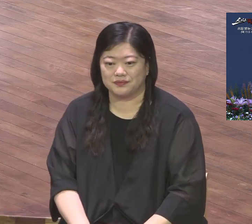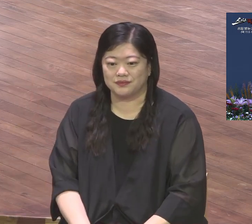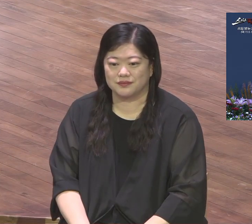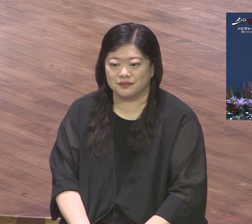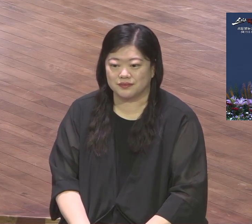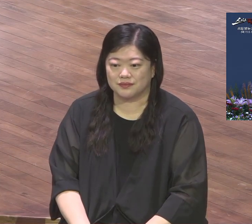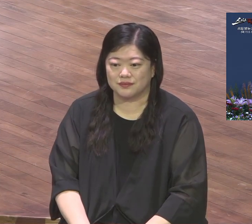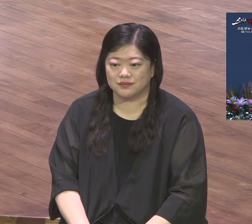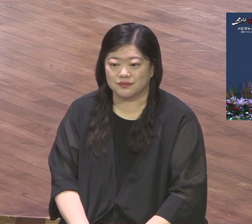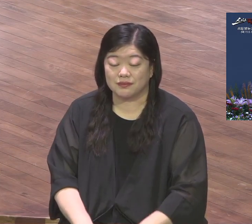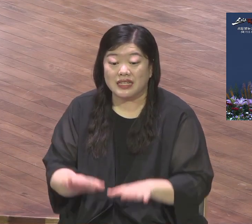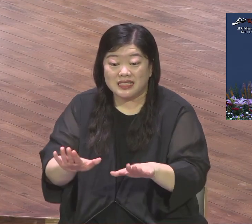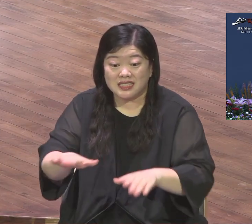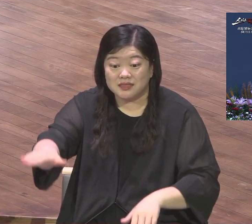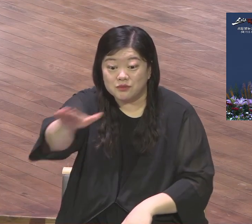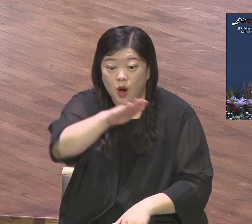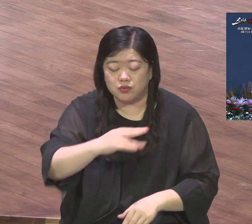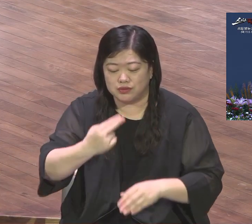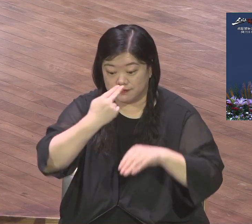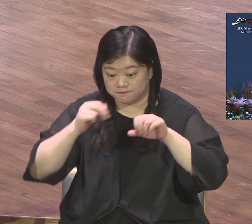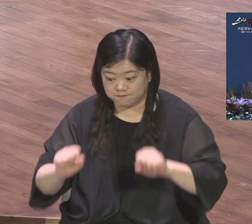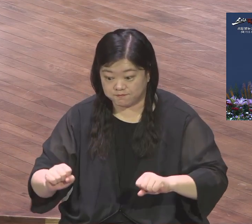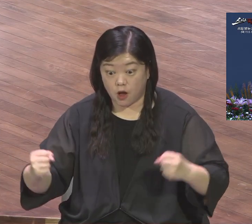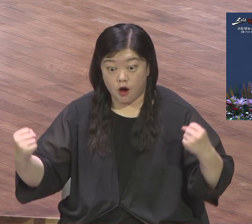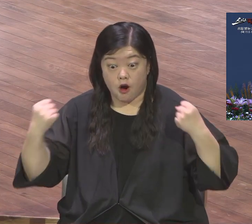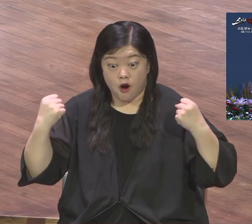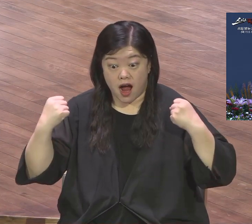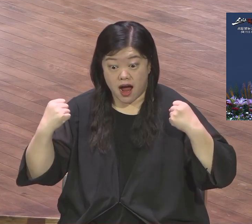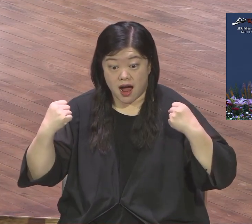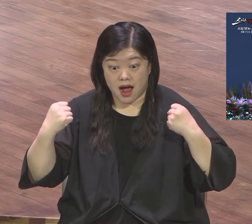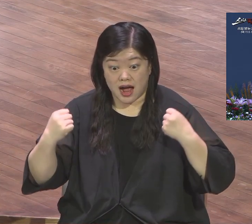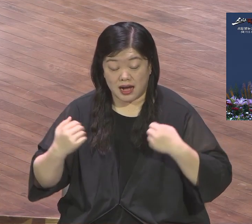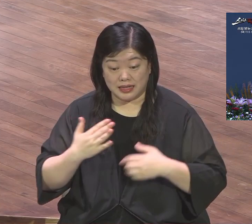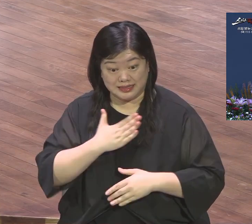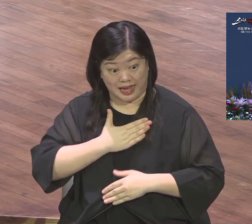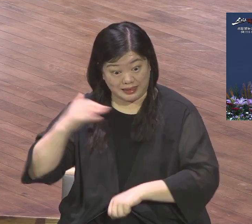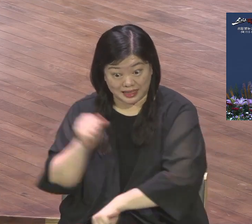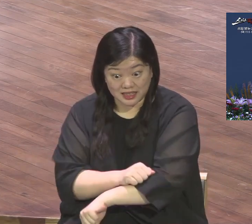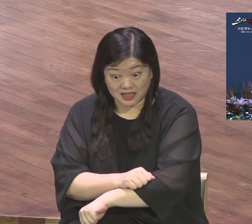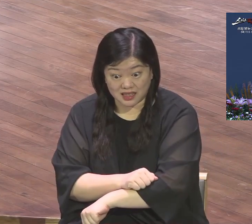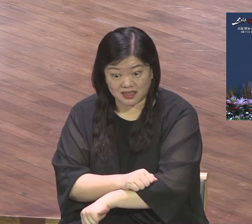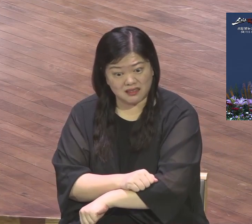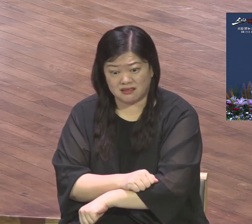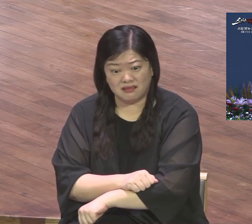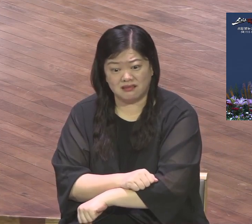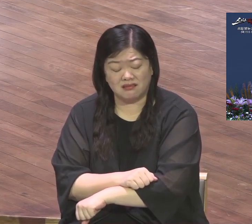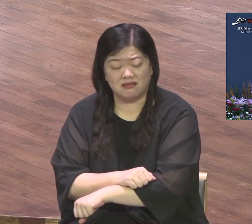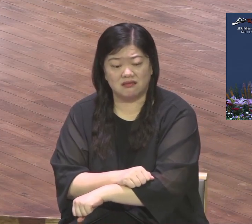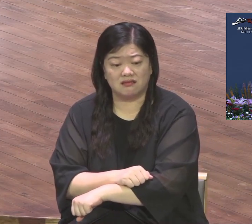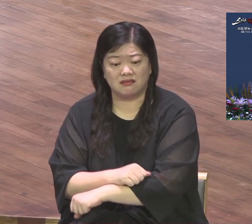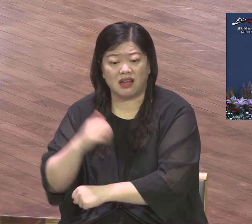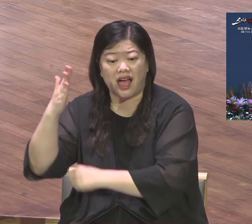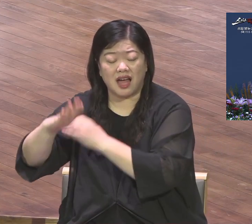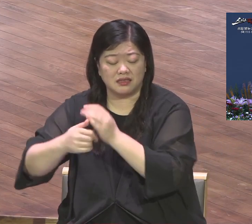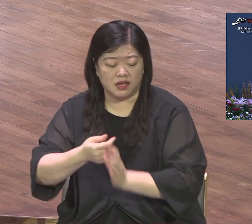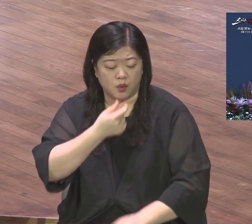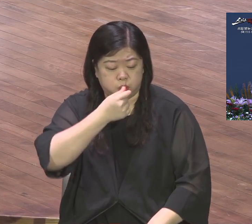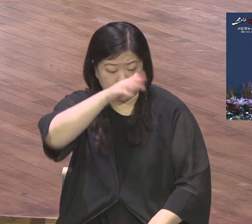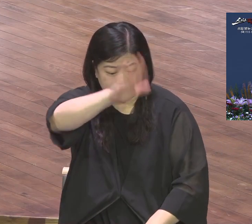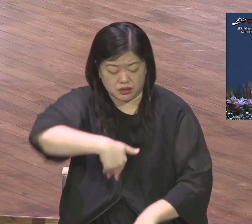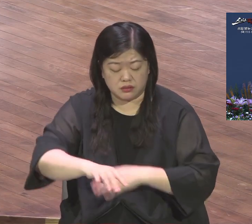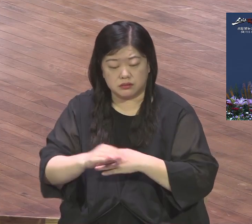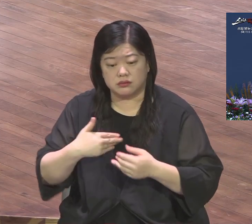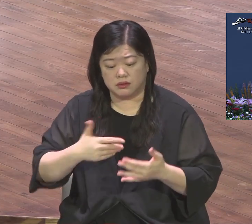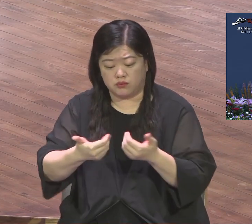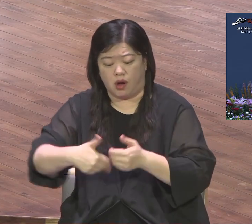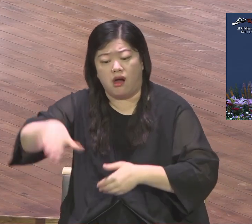생사복 하나님 손에 달렸다고. 사람을 크고 작고 귀하고 천하고 부하고 가난하게 크고 작게